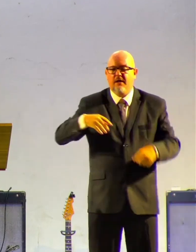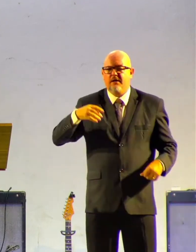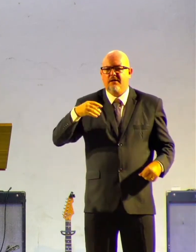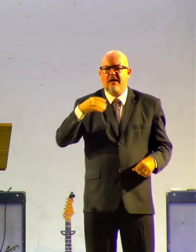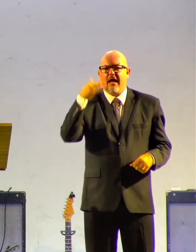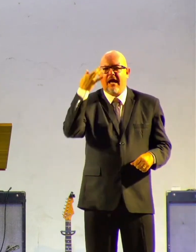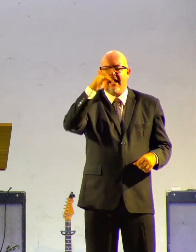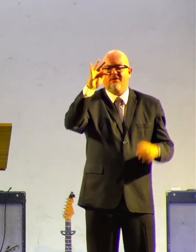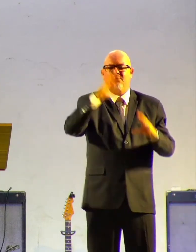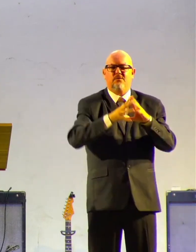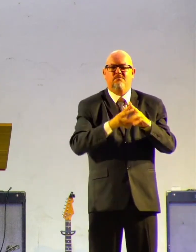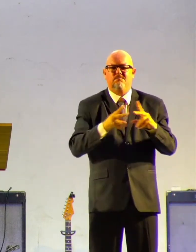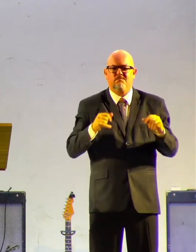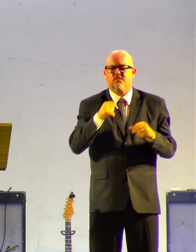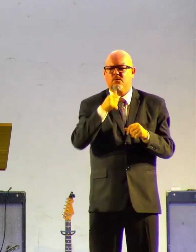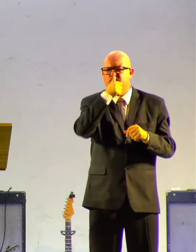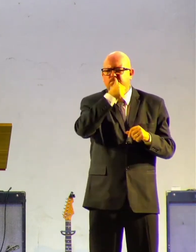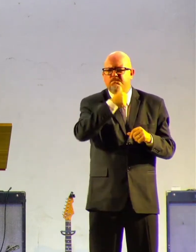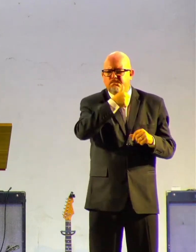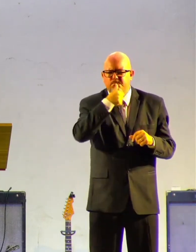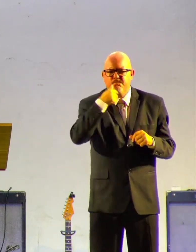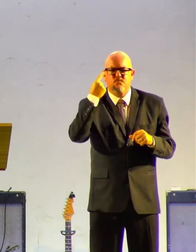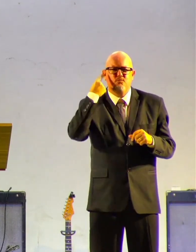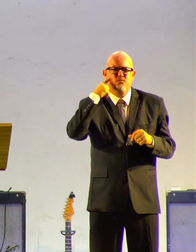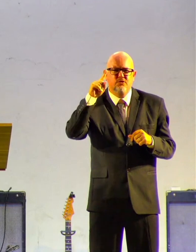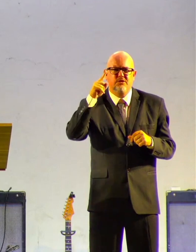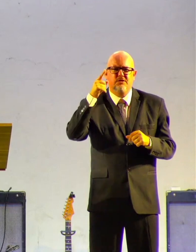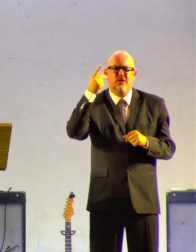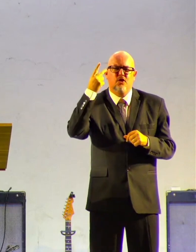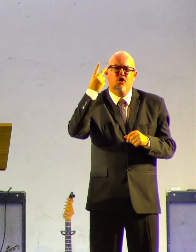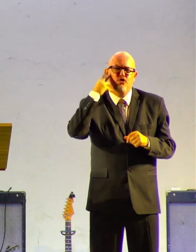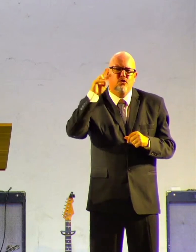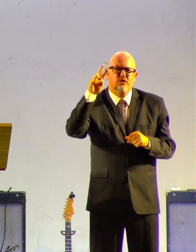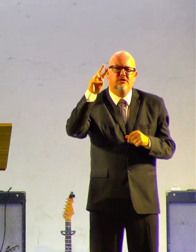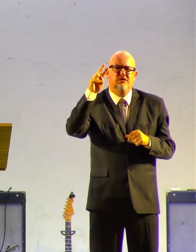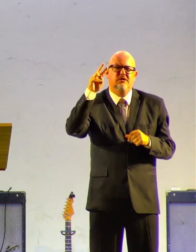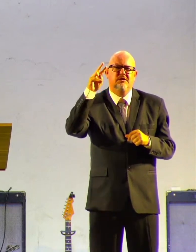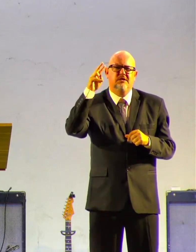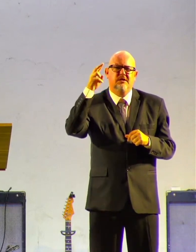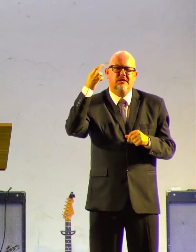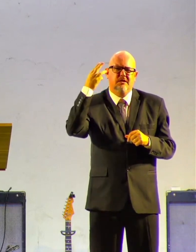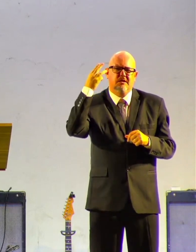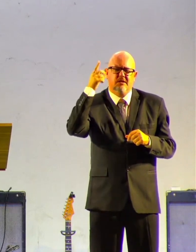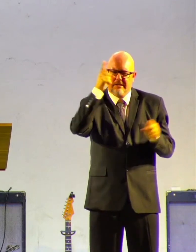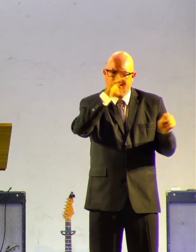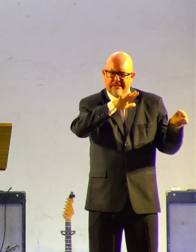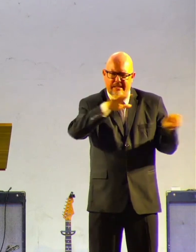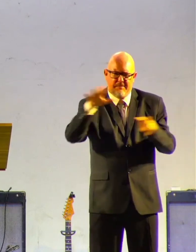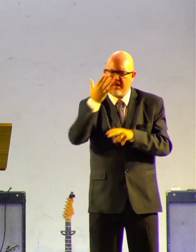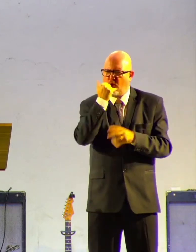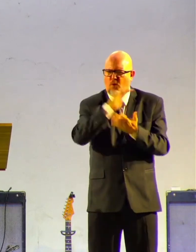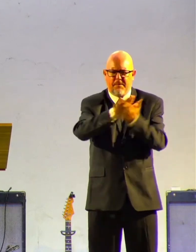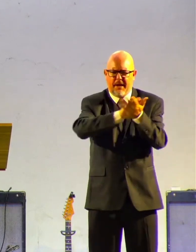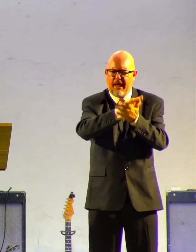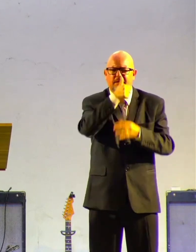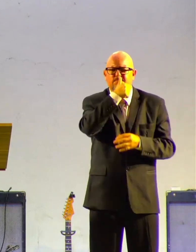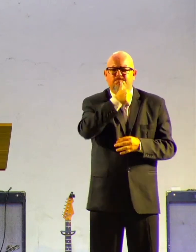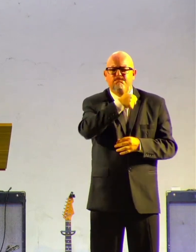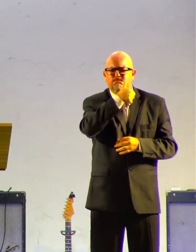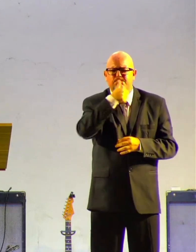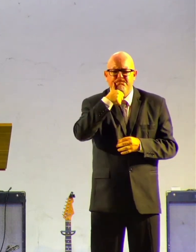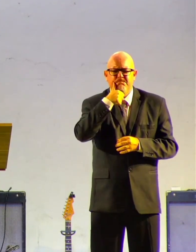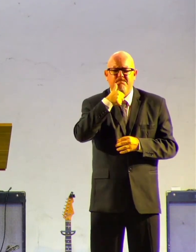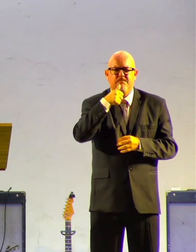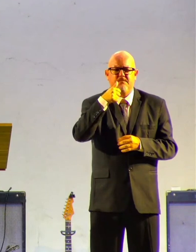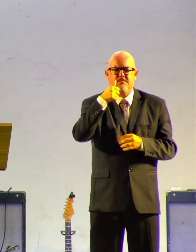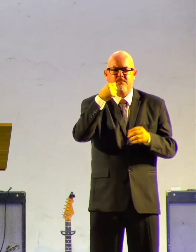embora. E você jejua um dia, e você jejua 2 dias, e você jejua uma semana, e você jejua